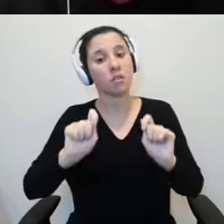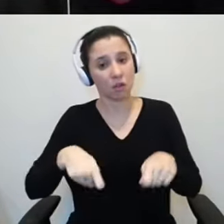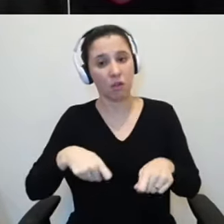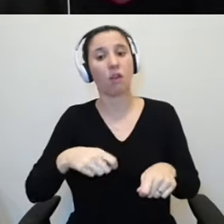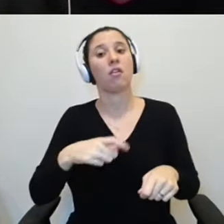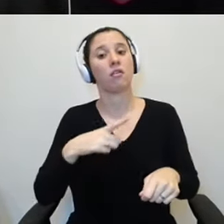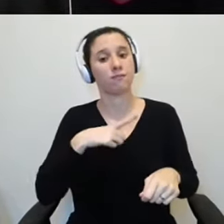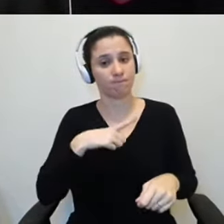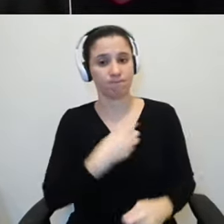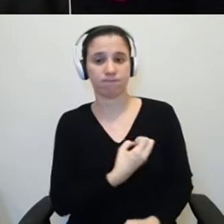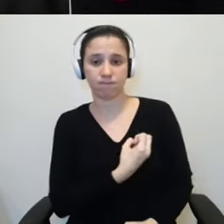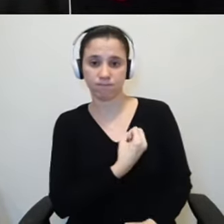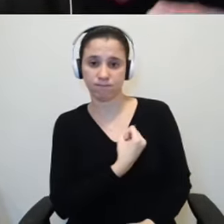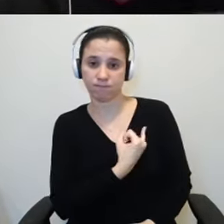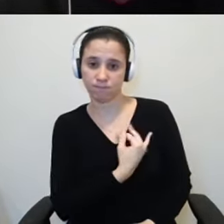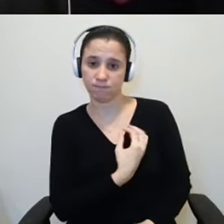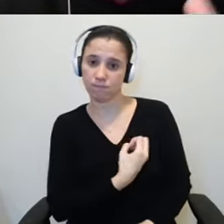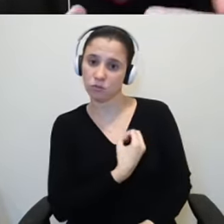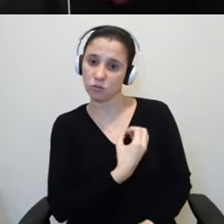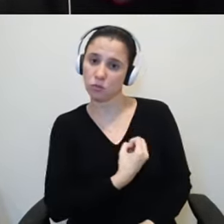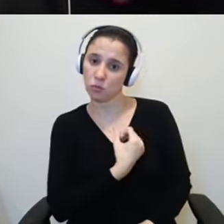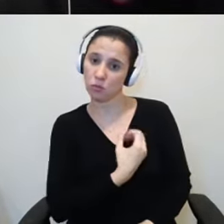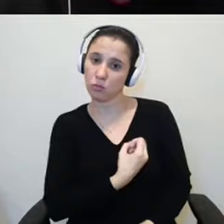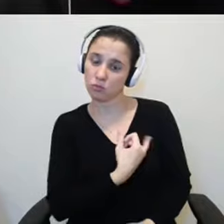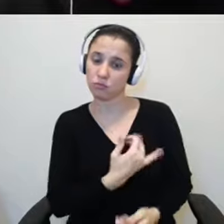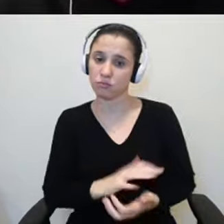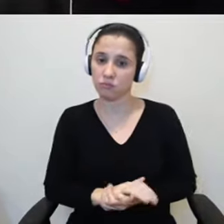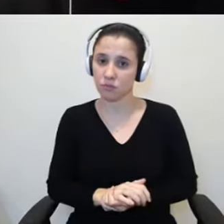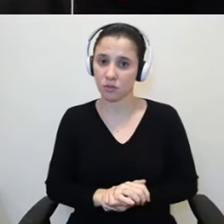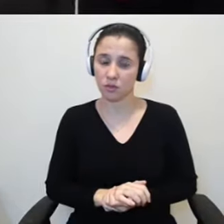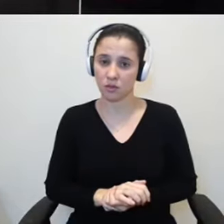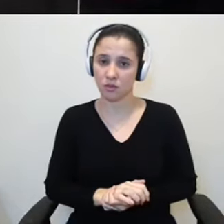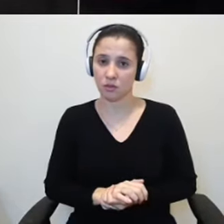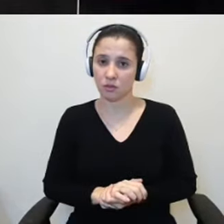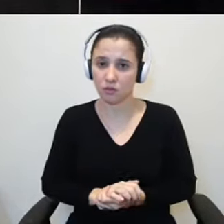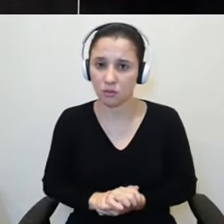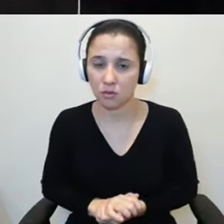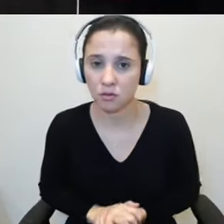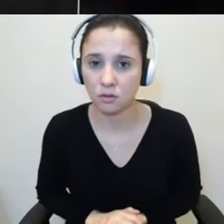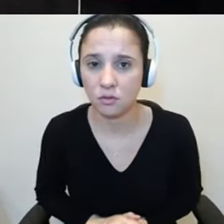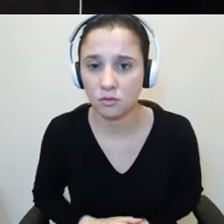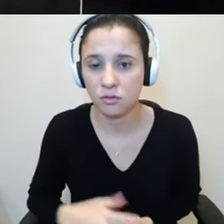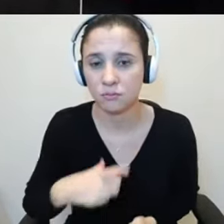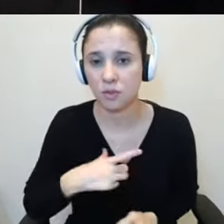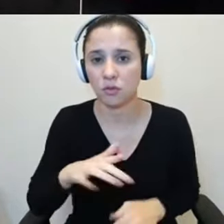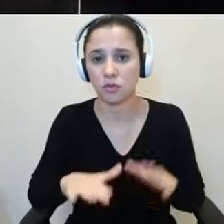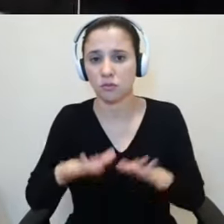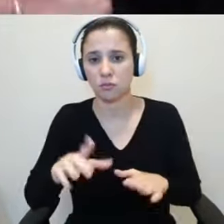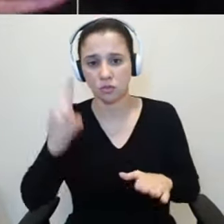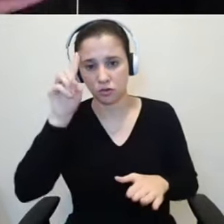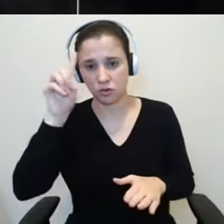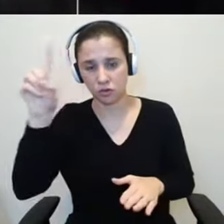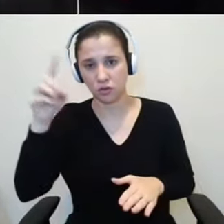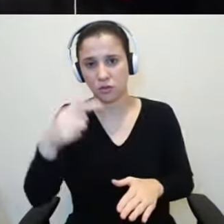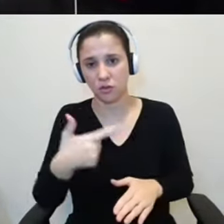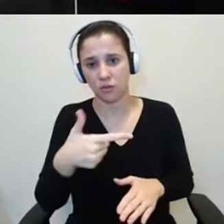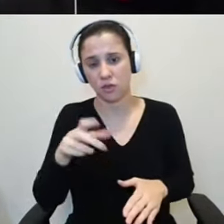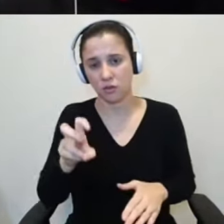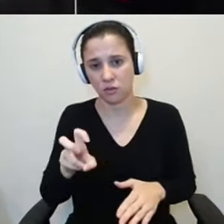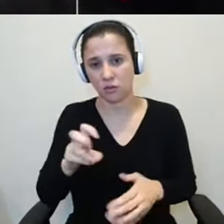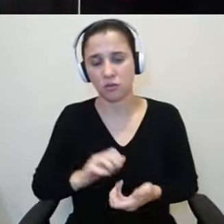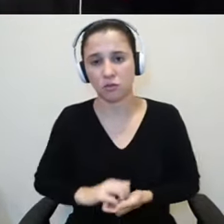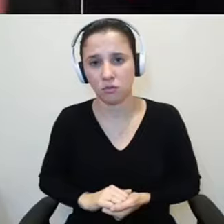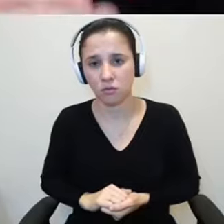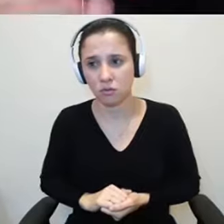dia 20 de julho com as atividades letivas. Então, até agora, o que foi feito foram o quê? Atividades